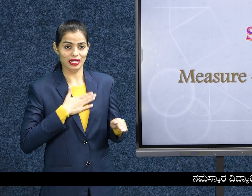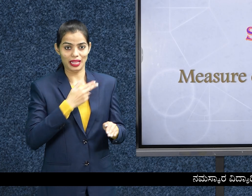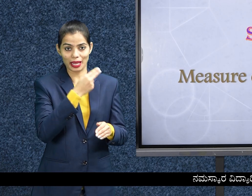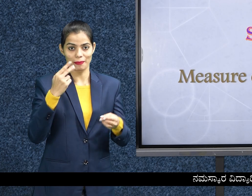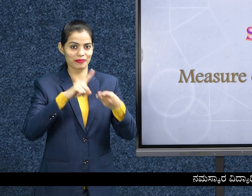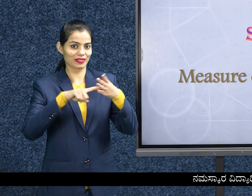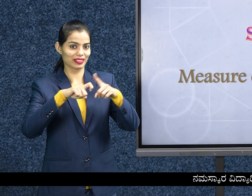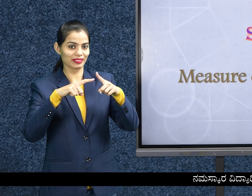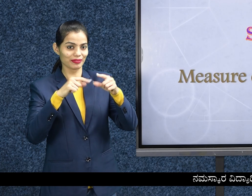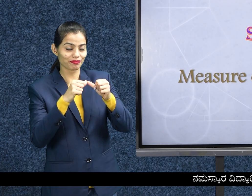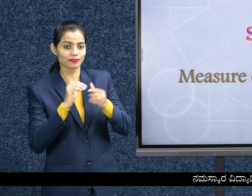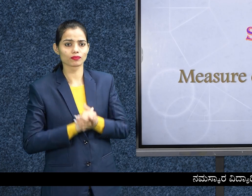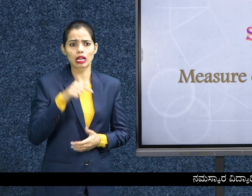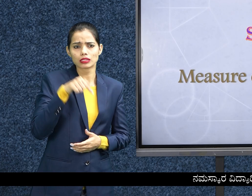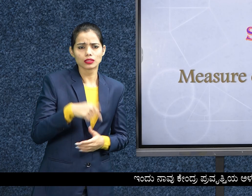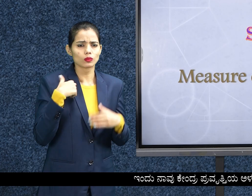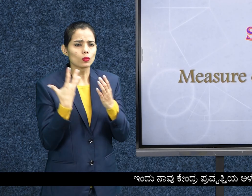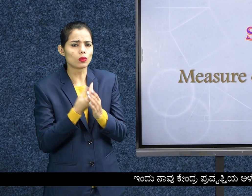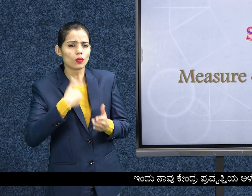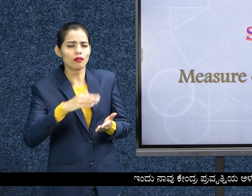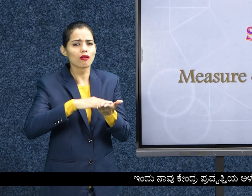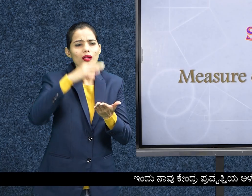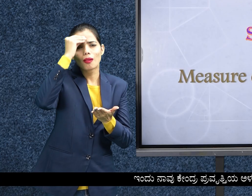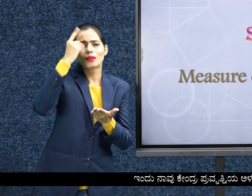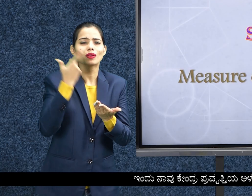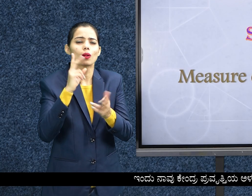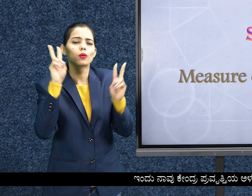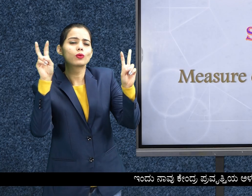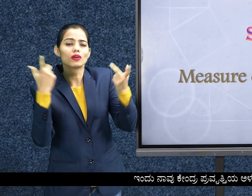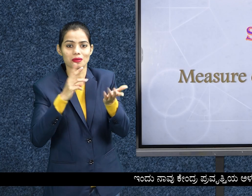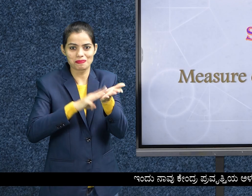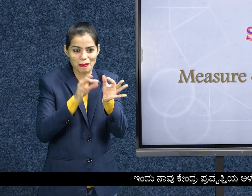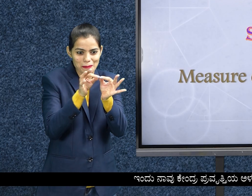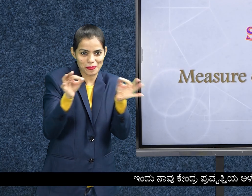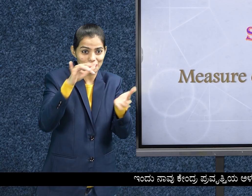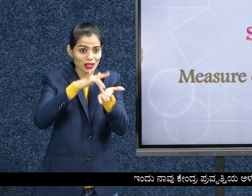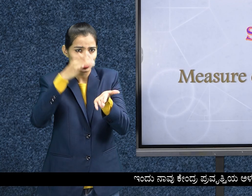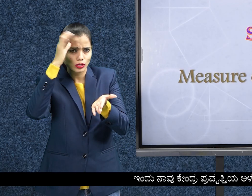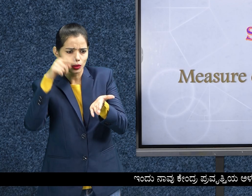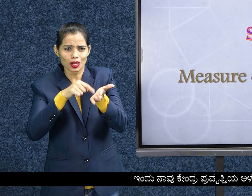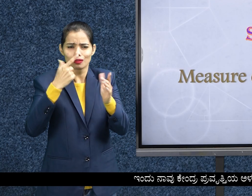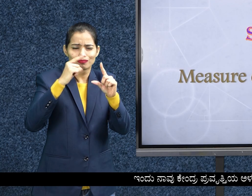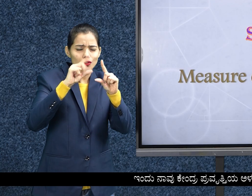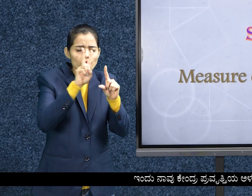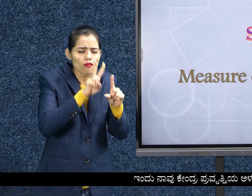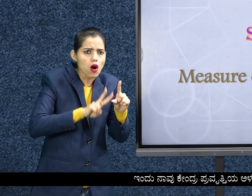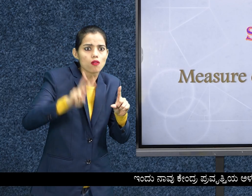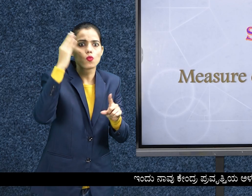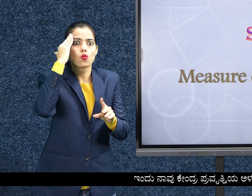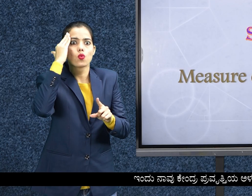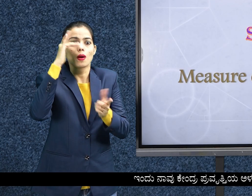ವಿದ್ಯಾರ್ಥಿಗಳೇ, ನಾನು ಪುಷ್ಪಾ ಮುರುಗೇಶ್ ಕುಳೇರ್. ಇಂದು ನಾವು ಕೇಂದ್ರ ಪ್ರವೃತ್ತಿಯ ಅಳತೆಯನ್ನ ಕಲಿಯಲಿದ್ದೇವೆ.